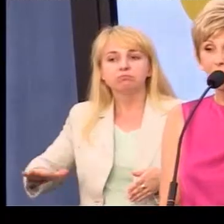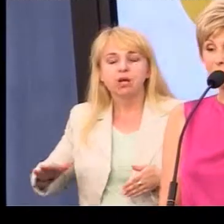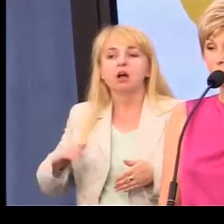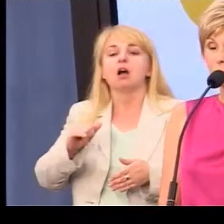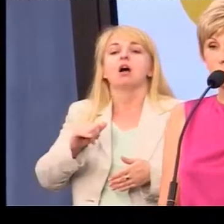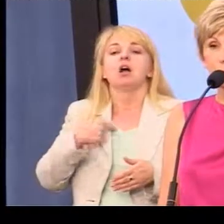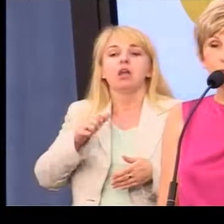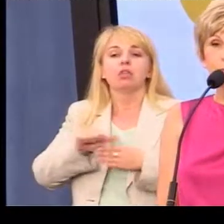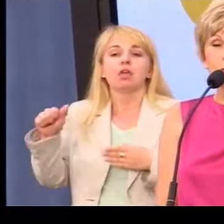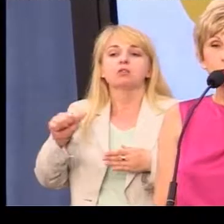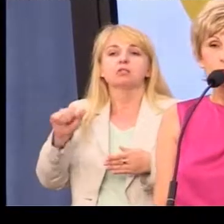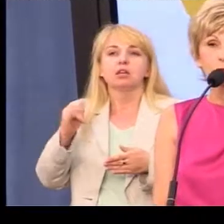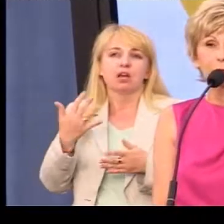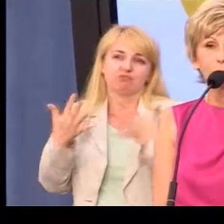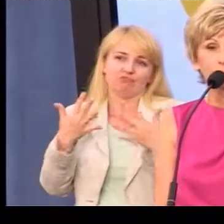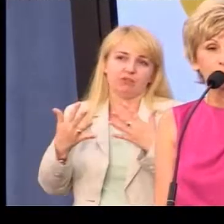sprowadzona do